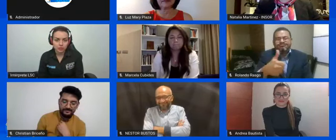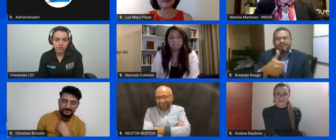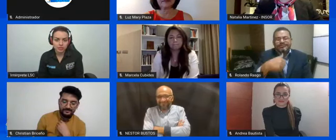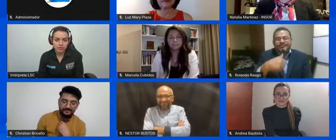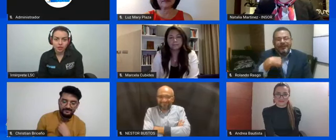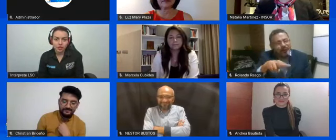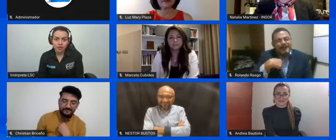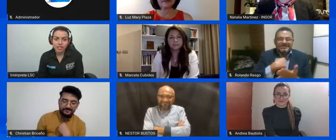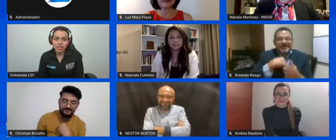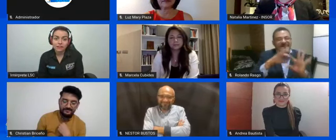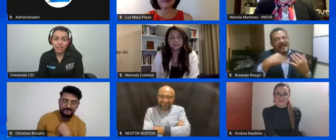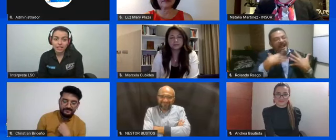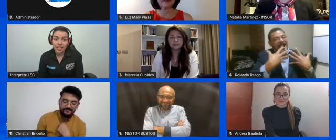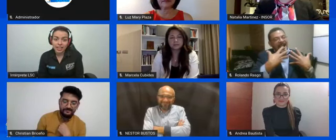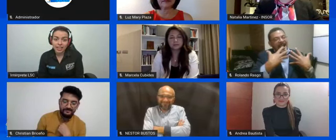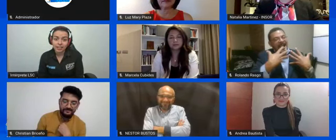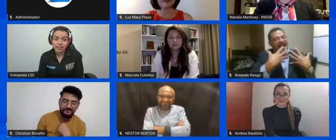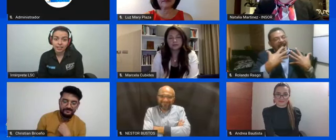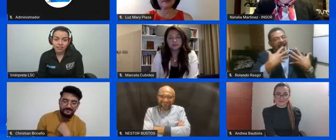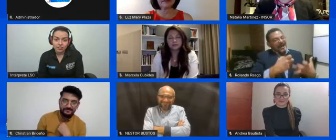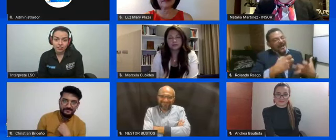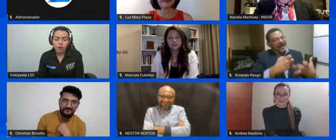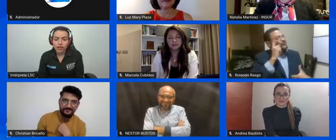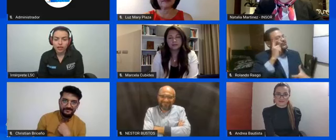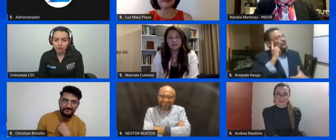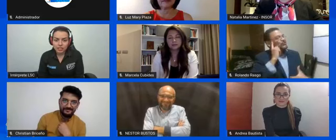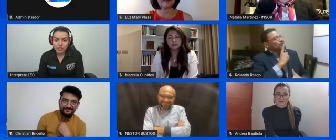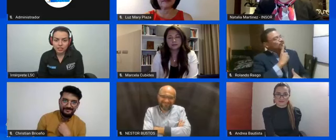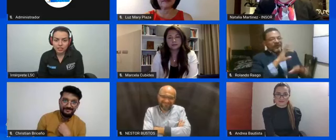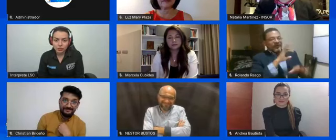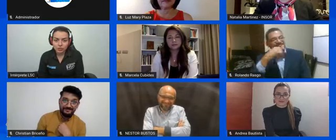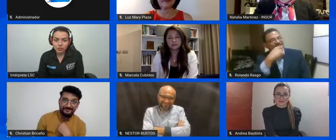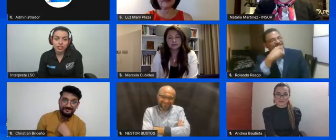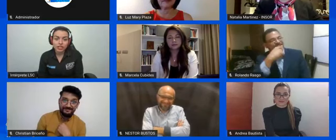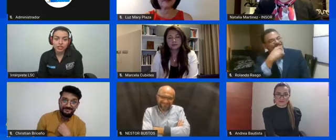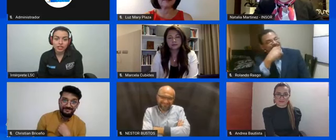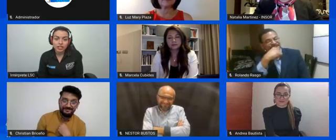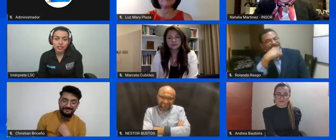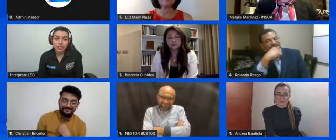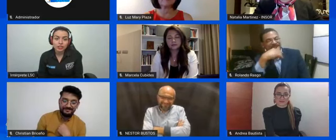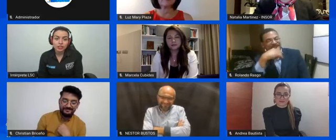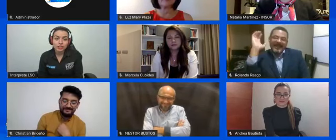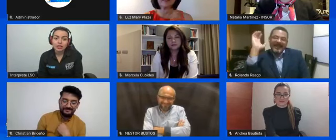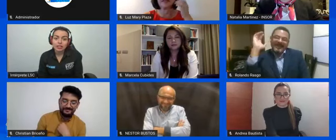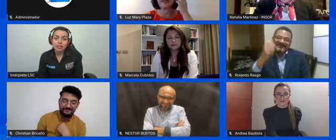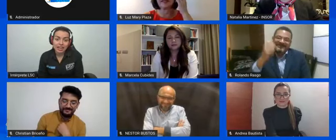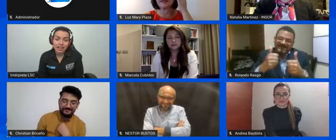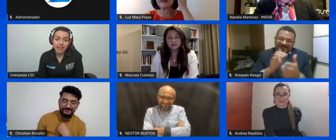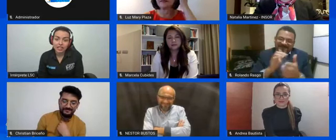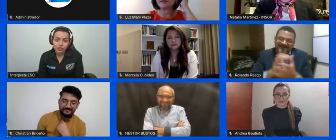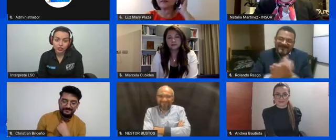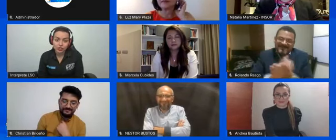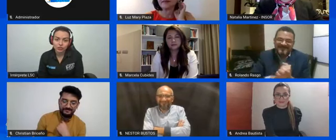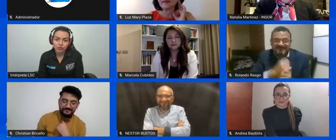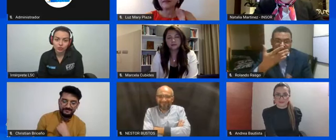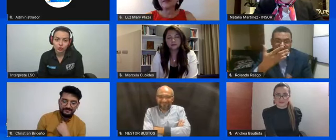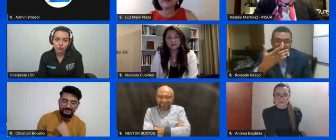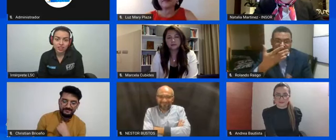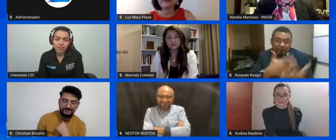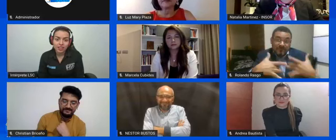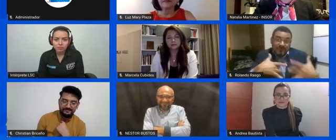en su hogar varias personas sordas, lo cual le facilita la comunicación dentro de su hogar. Y pues era algo que yo en ese